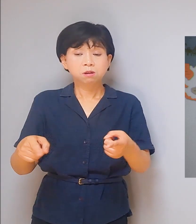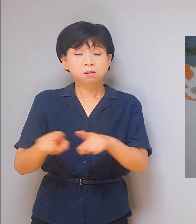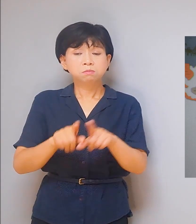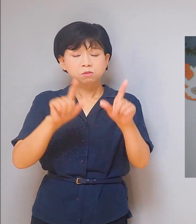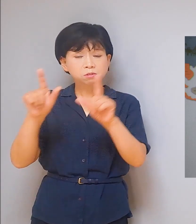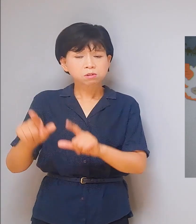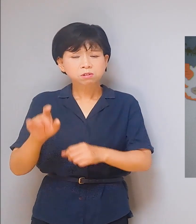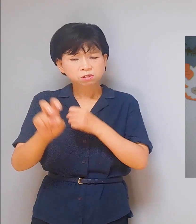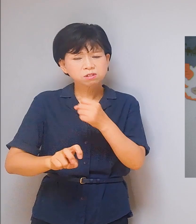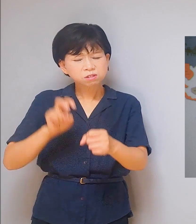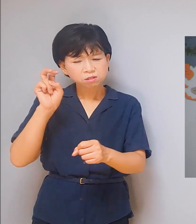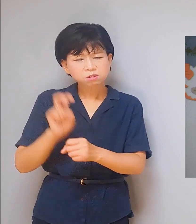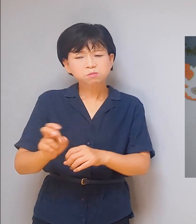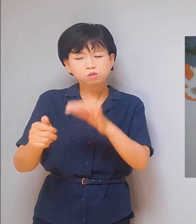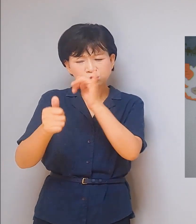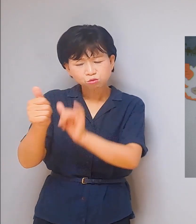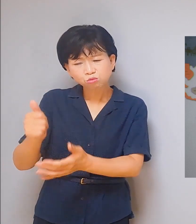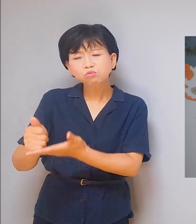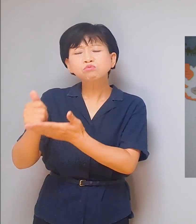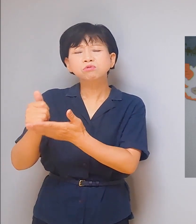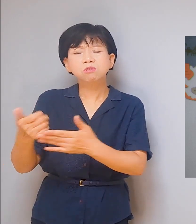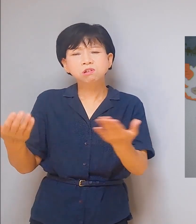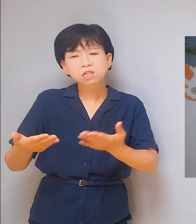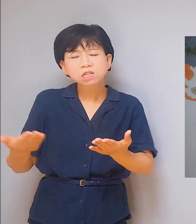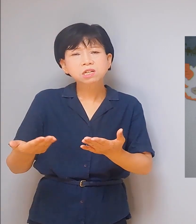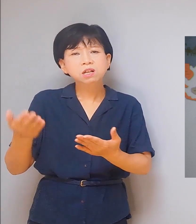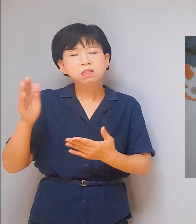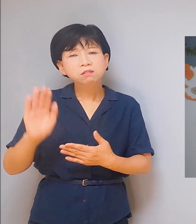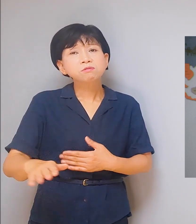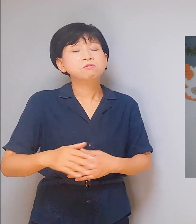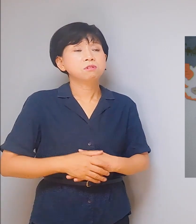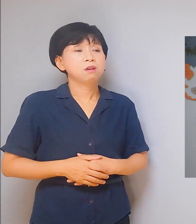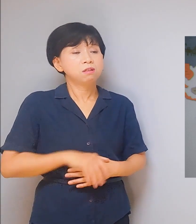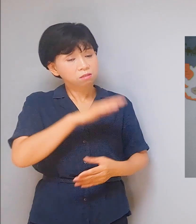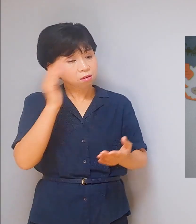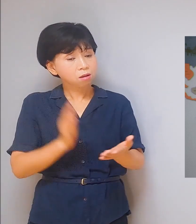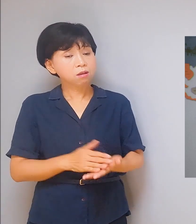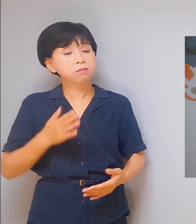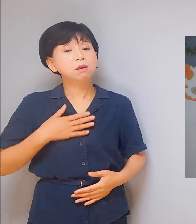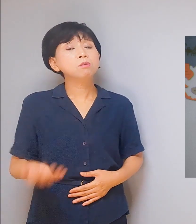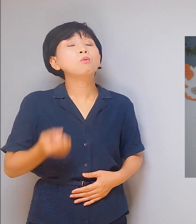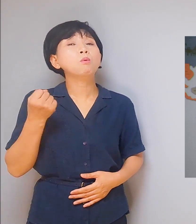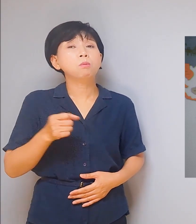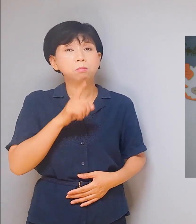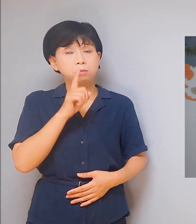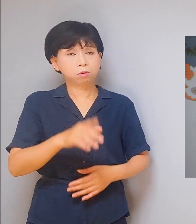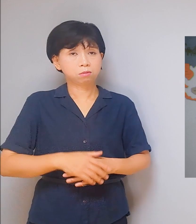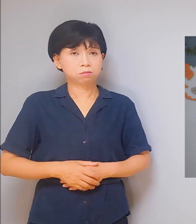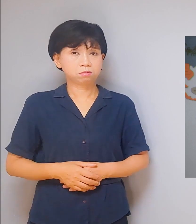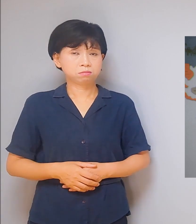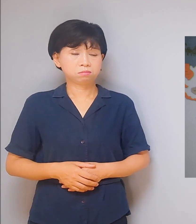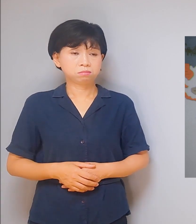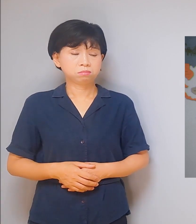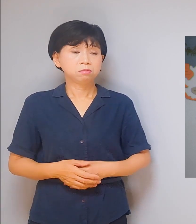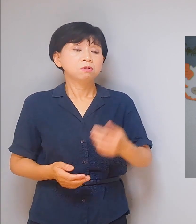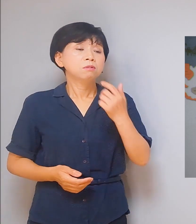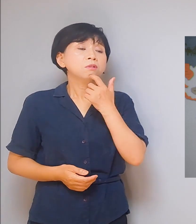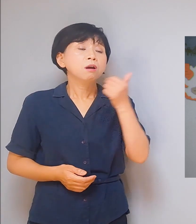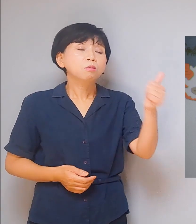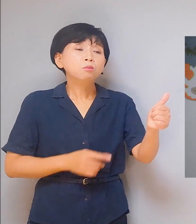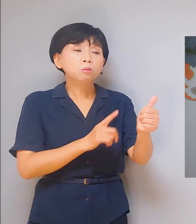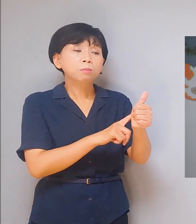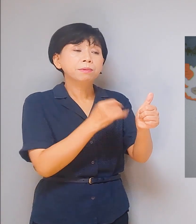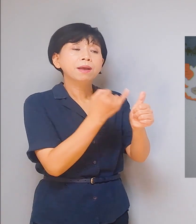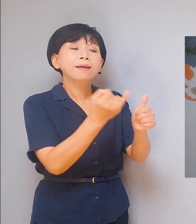동안 줄거니 삼촌 라반은 이런 식이었어요. 여러분, 지금 이 야곱의 아내들이 물론 라반의